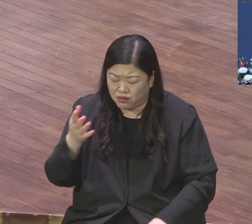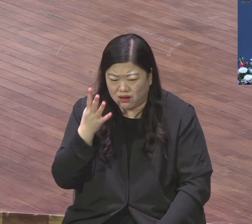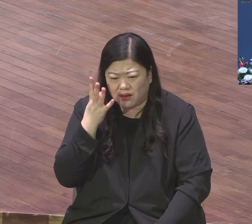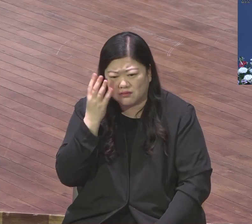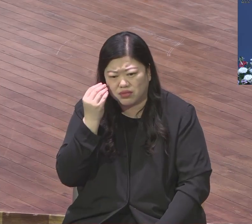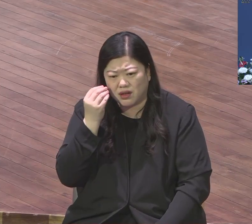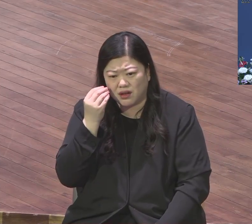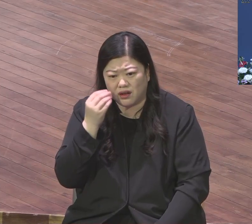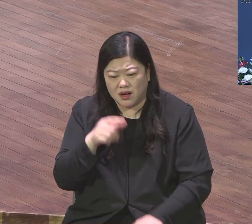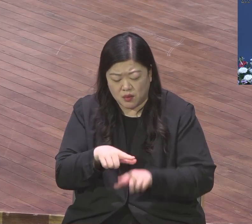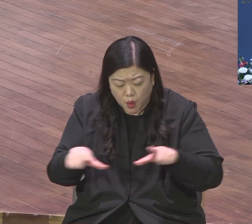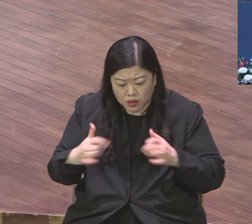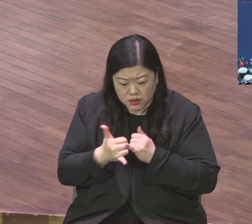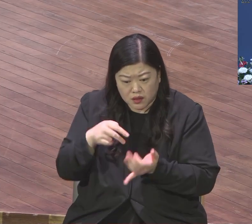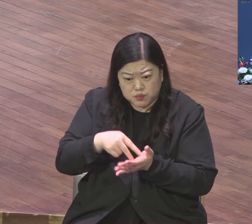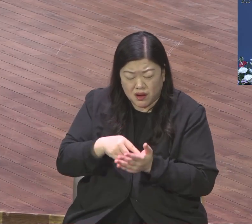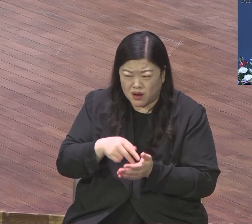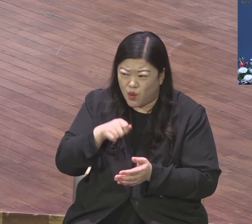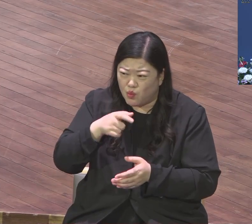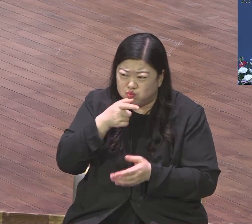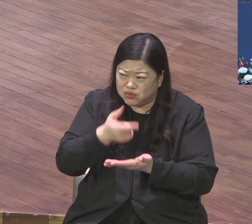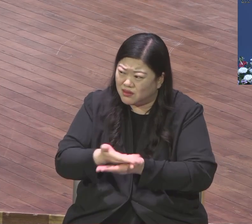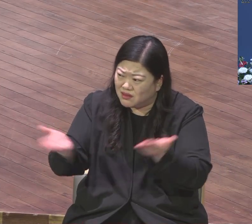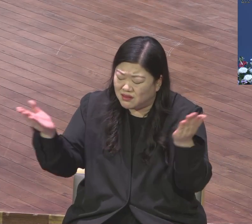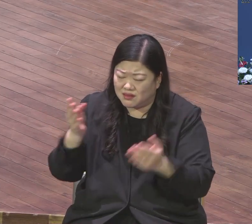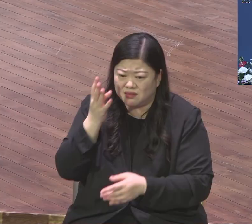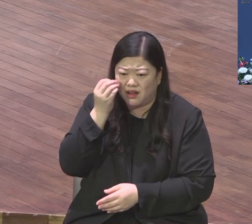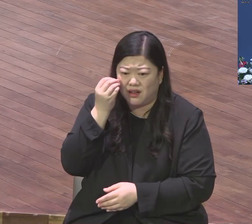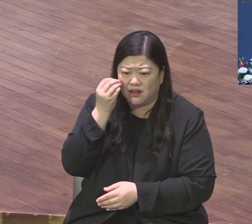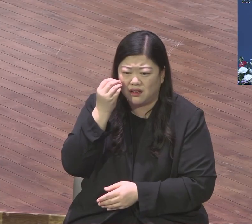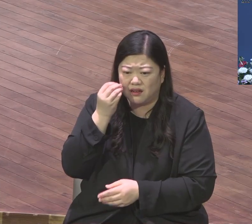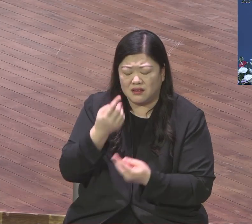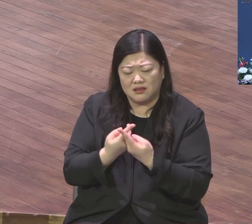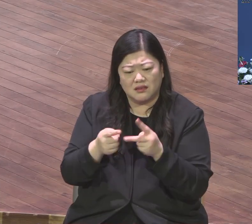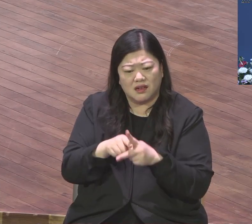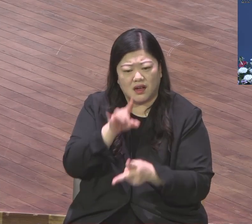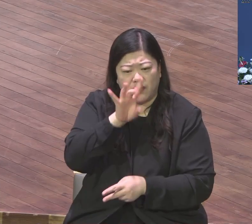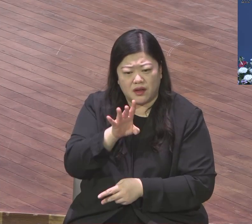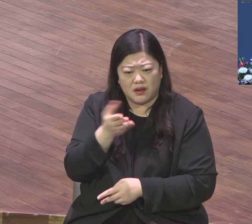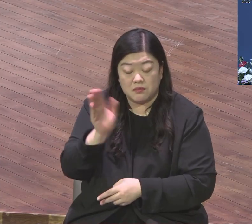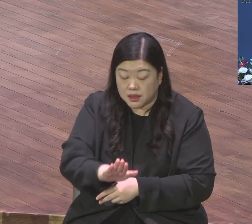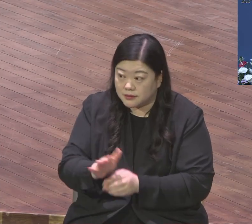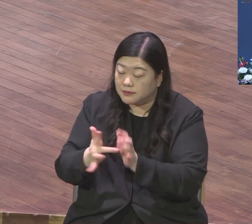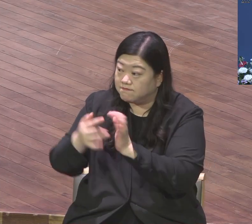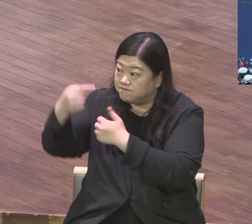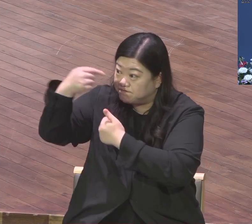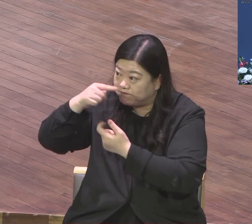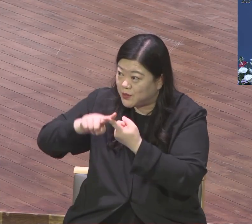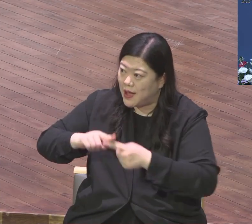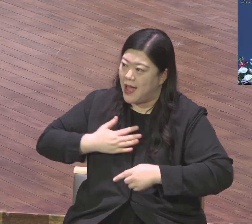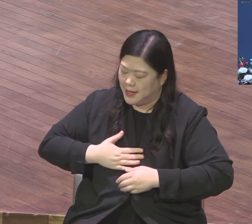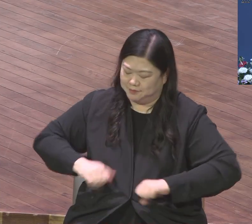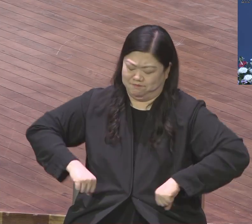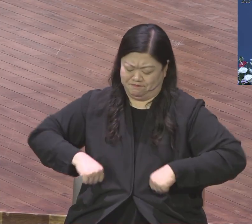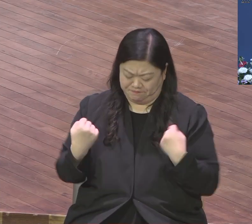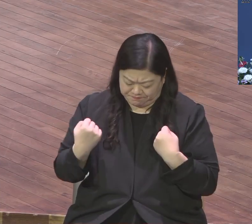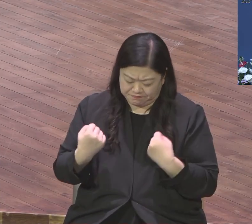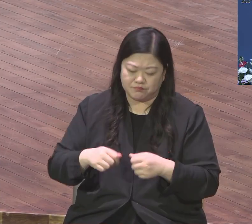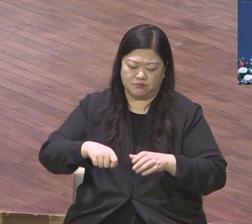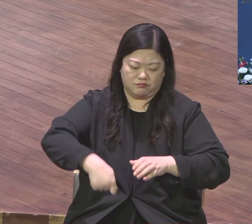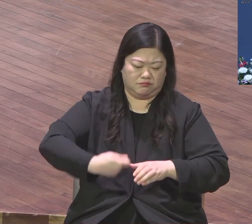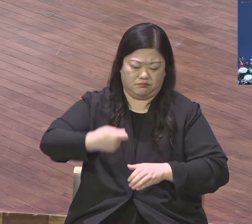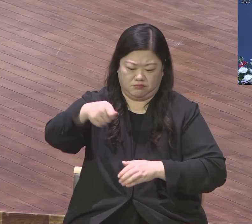그대로 따라했다는 것입니다. 2026년 여러분 새해를 하나님 또 선물로